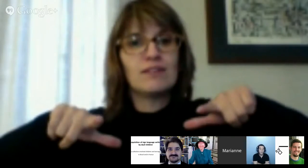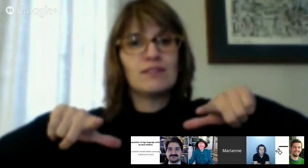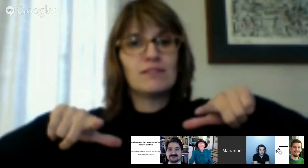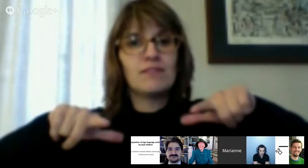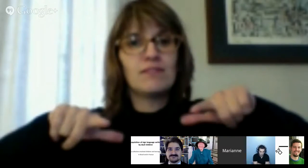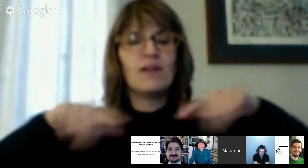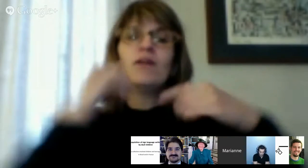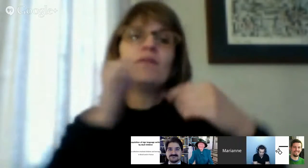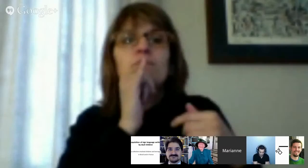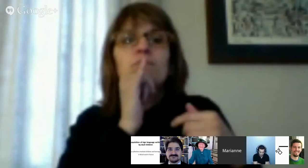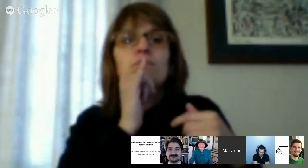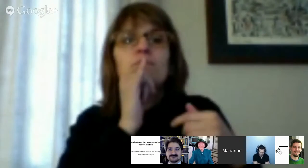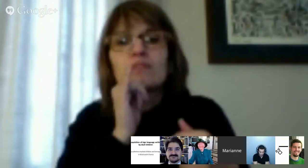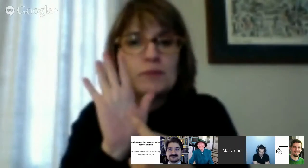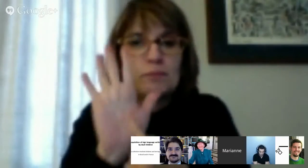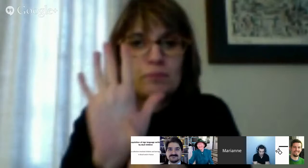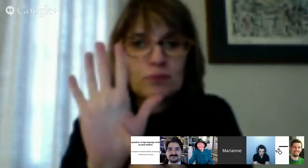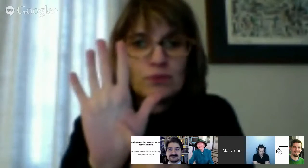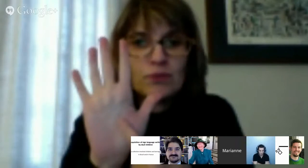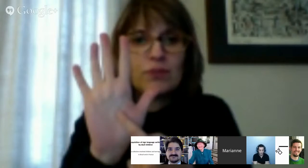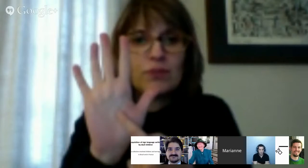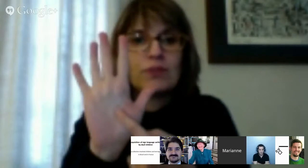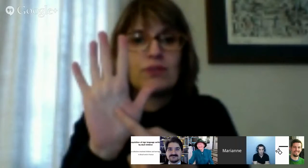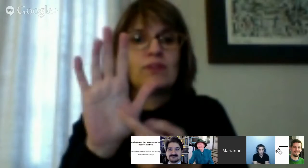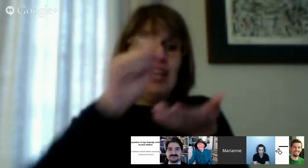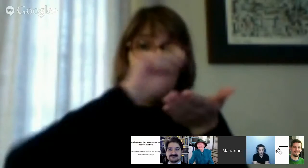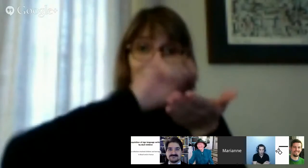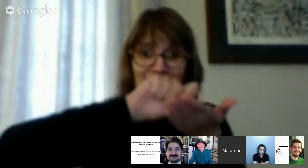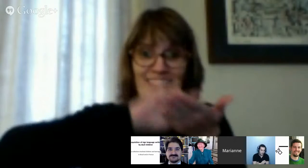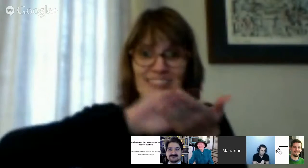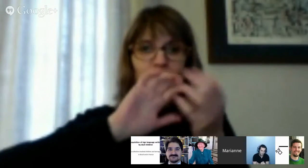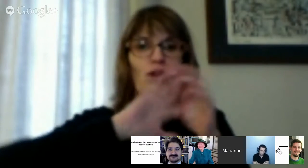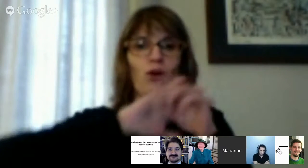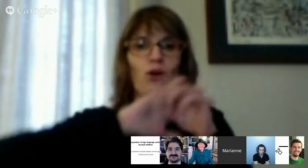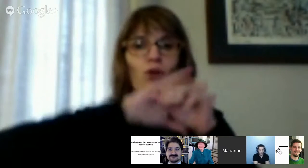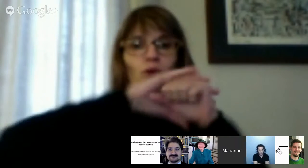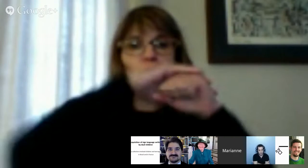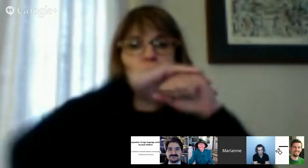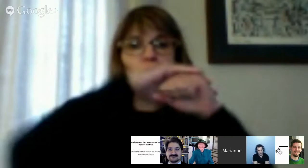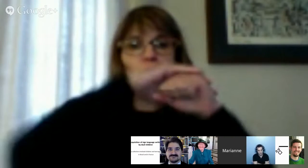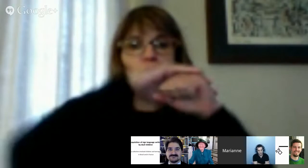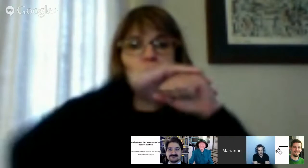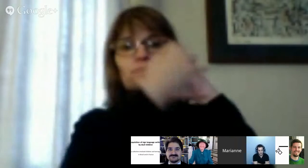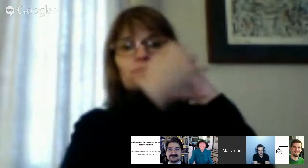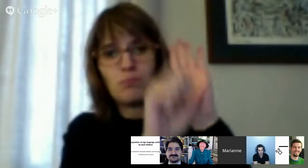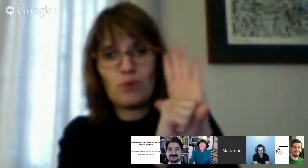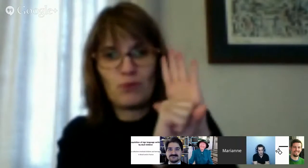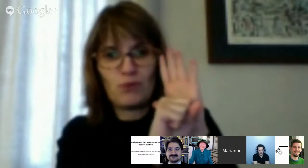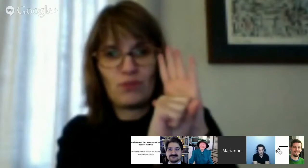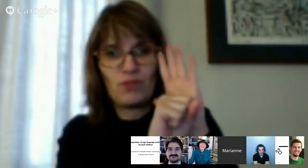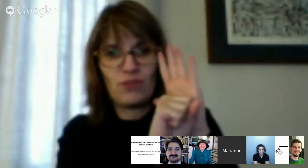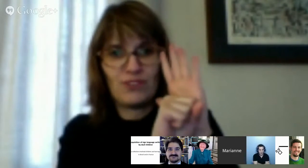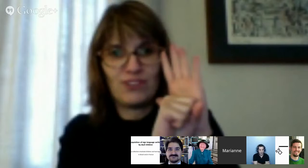desenvolvimento da linguagem. Por exemplo, um exemplo que eu posso mostrar para vocês,